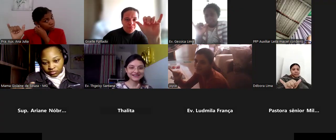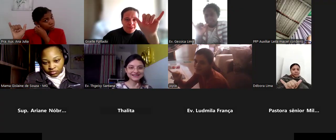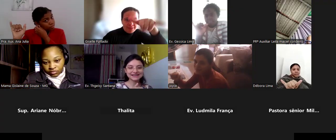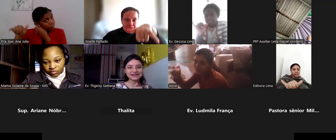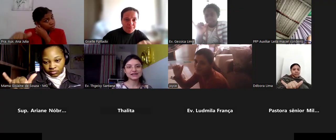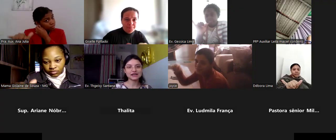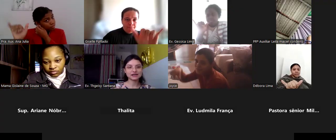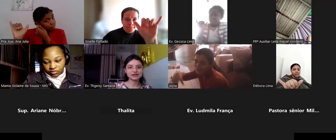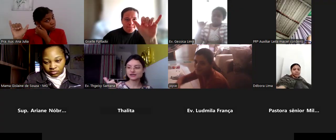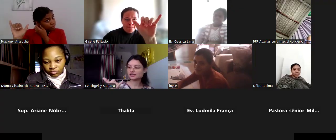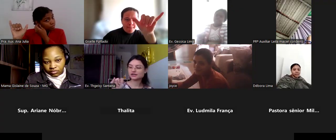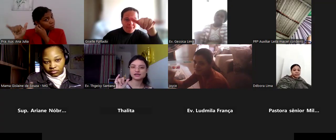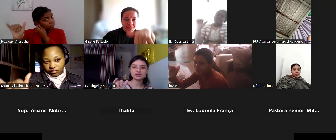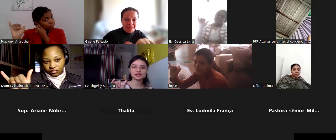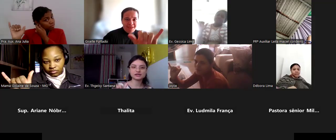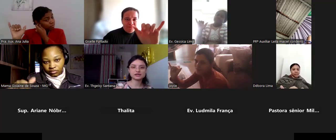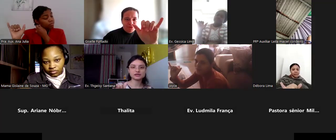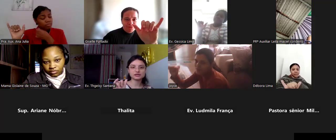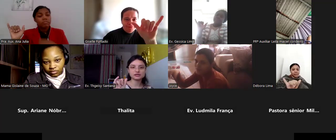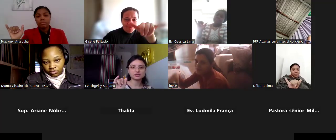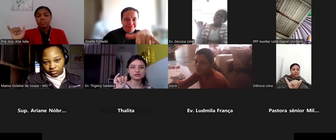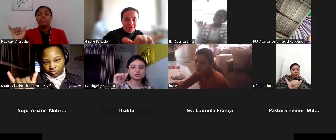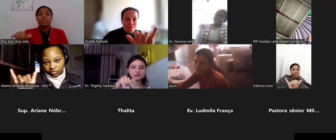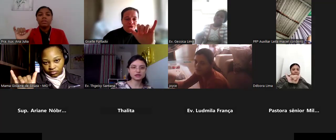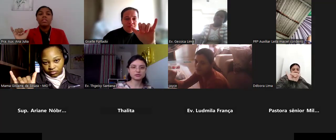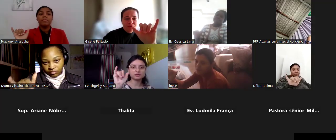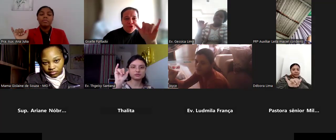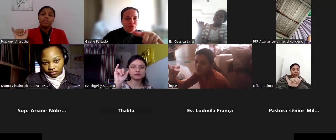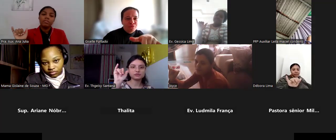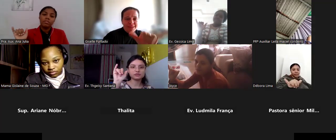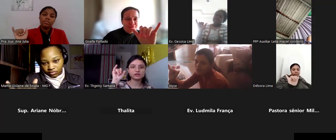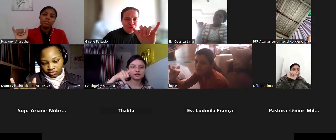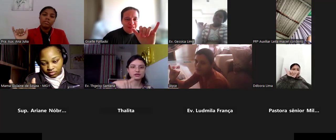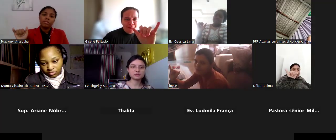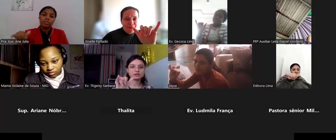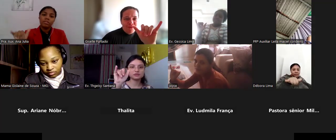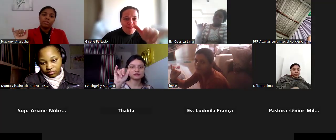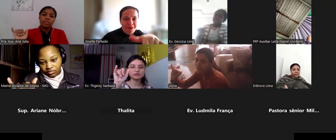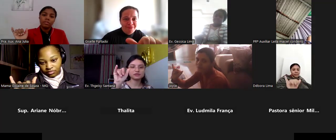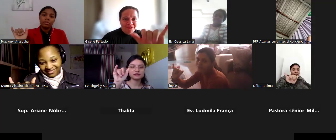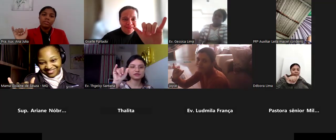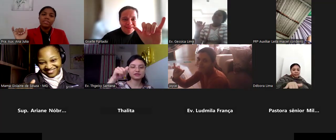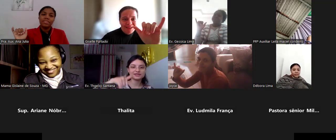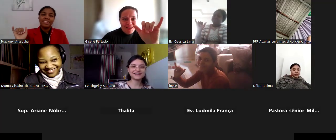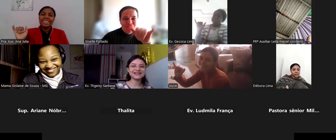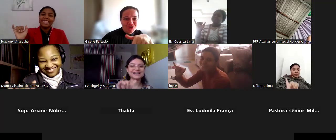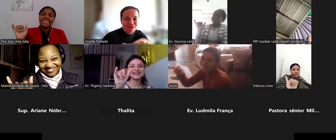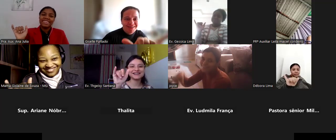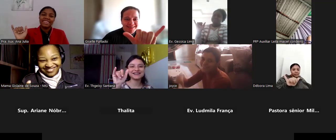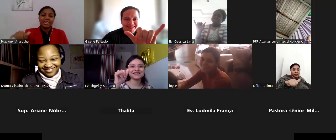para cima. Y. É bom que estamos todo mundo fazendo fisioterapia com a mão, ó. Excelente.